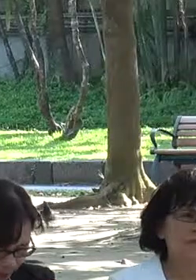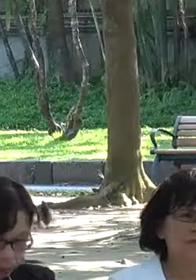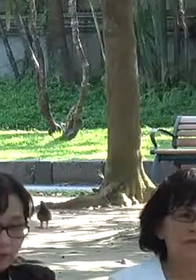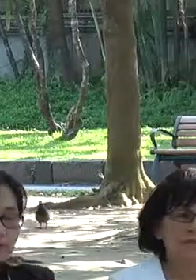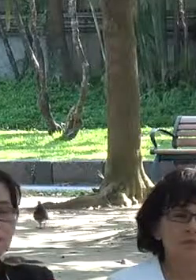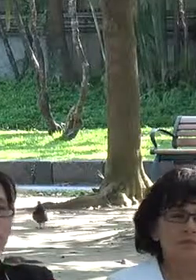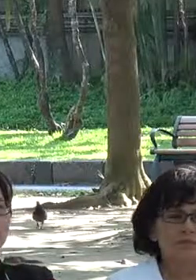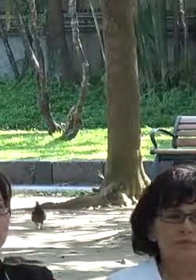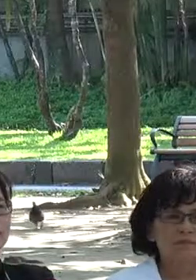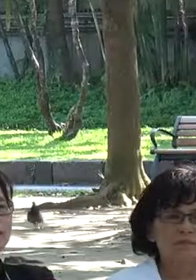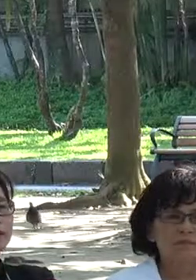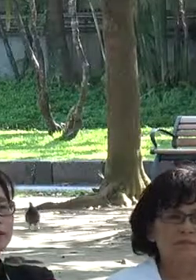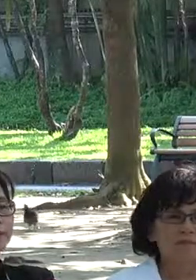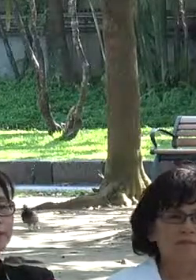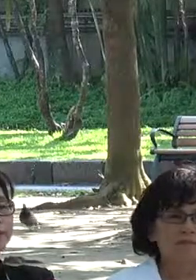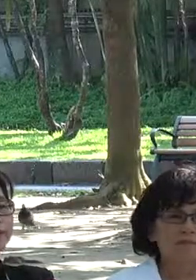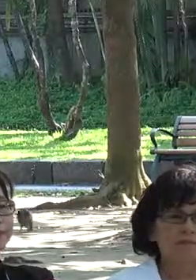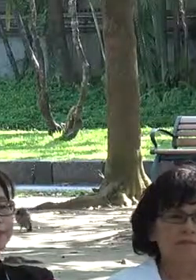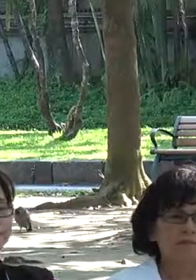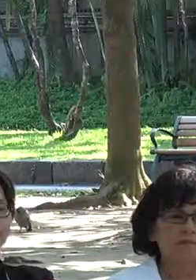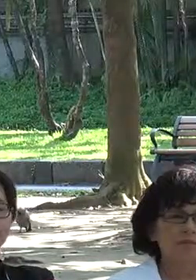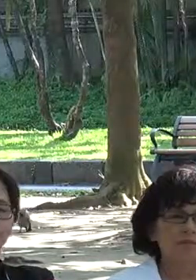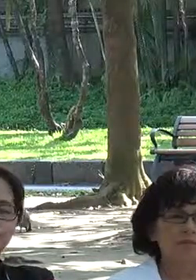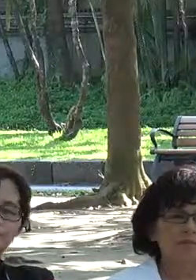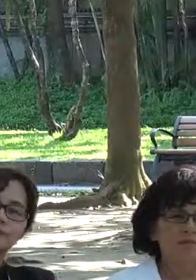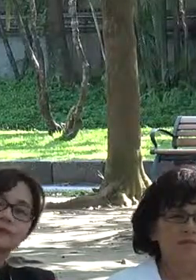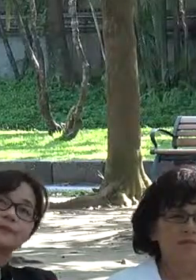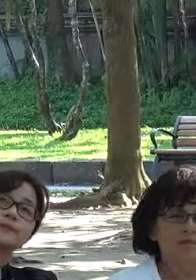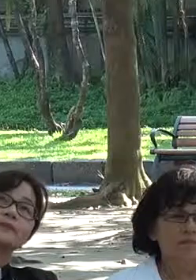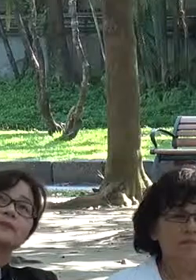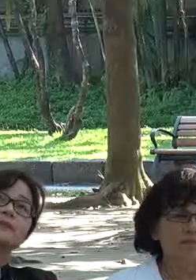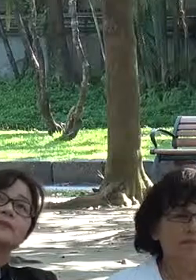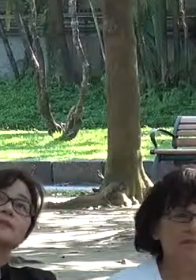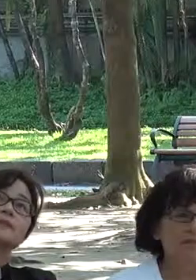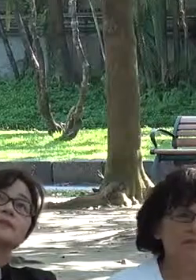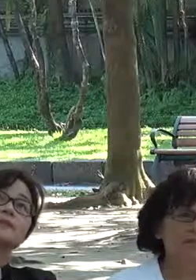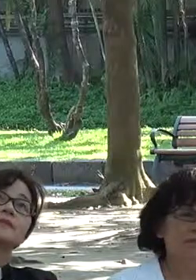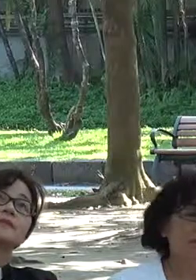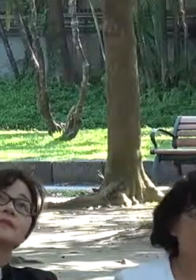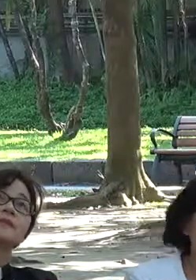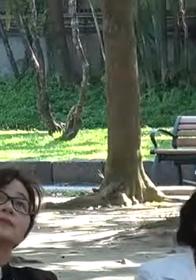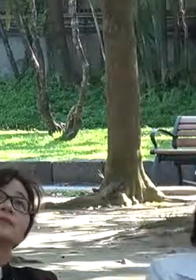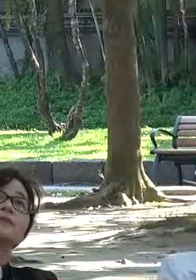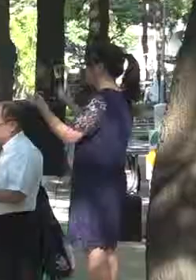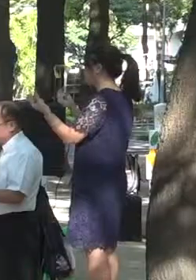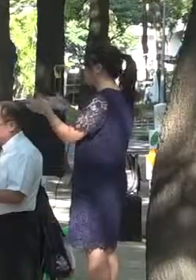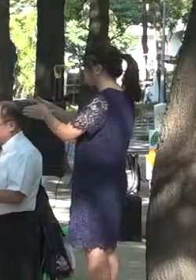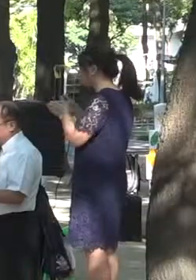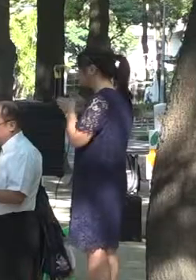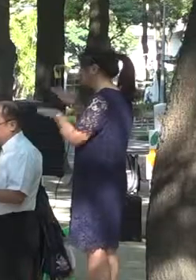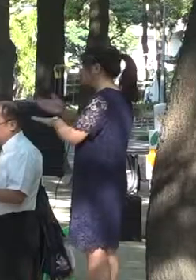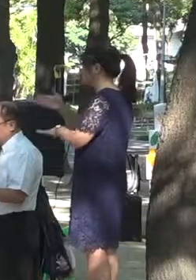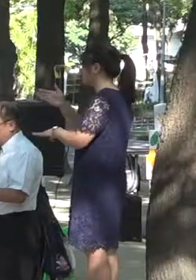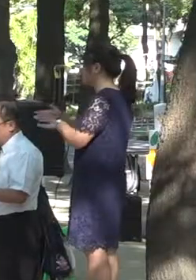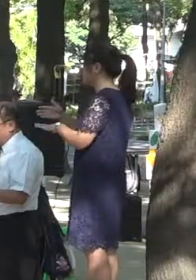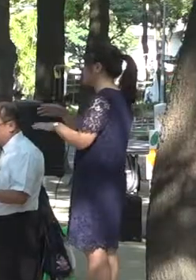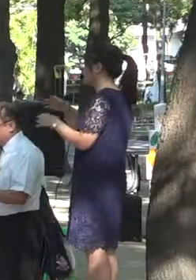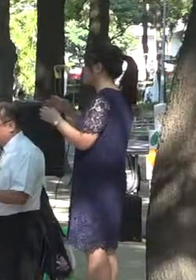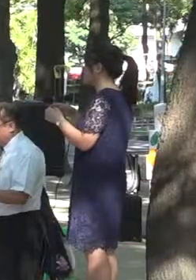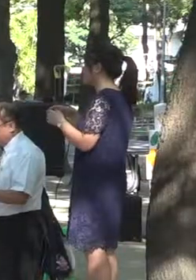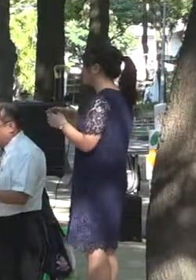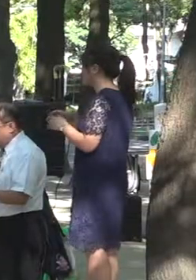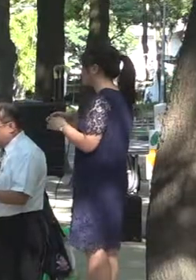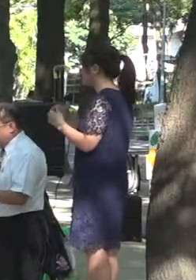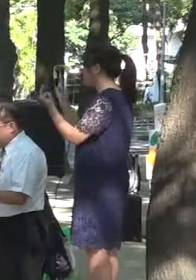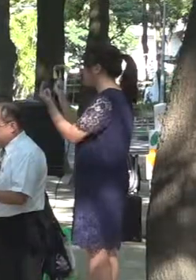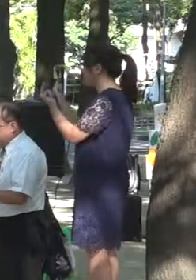请持续为阮代祷，多谢。伫遮阮也要特别感谢无会北门